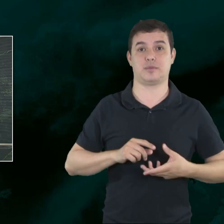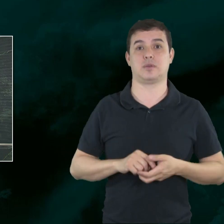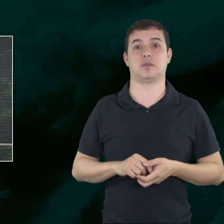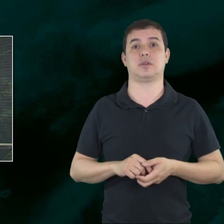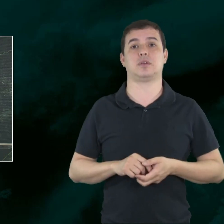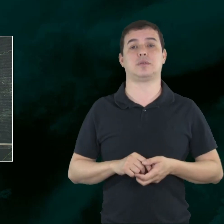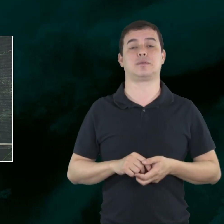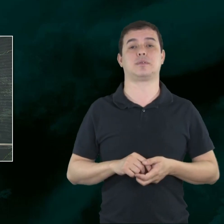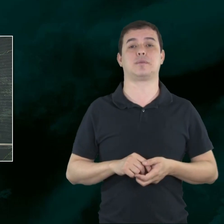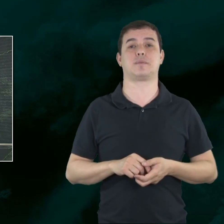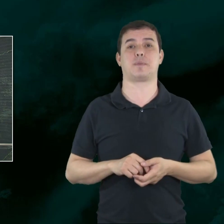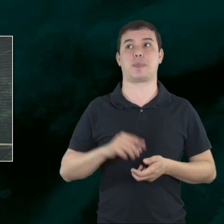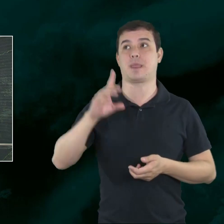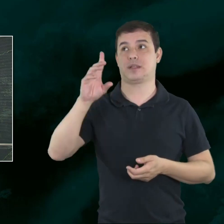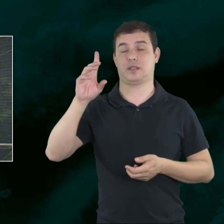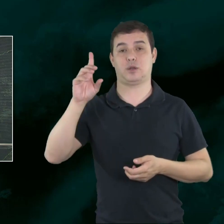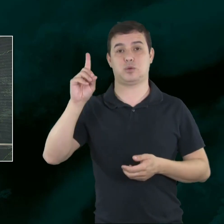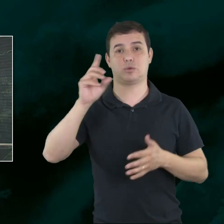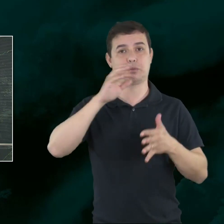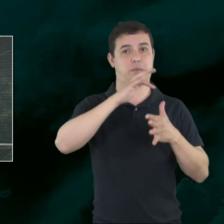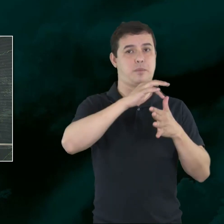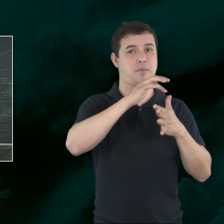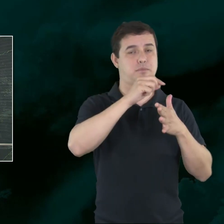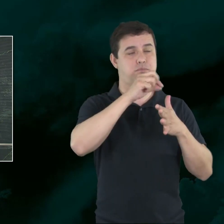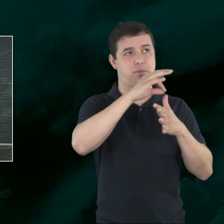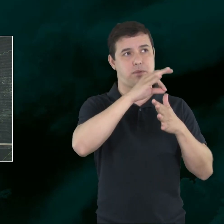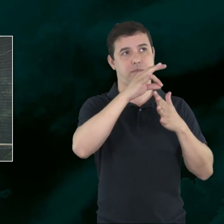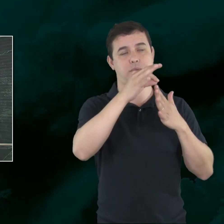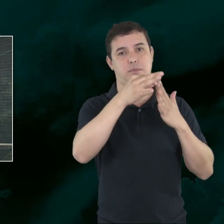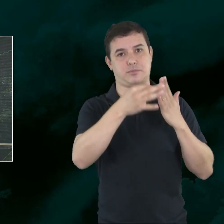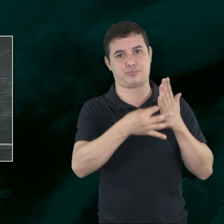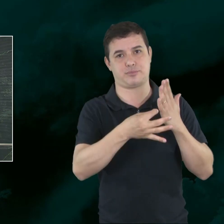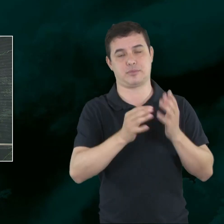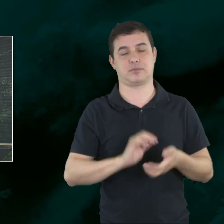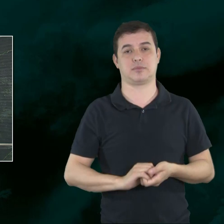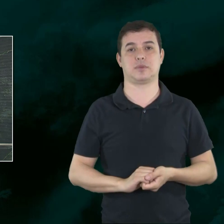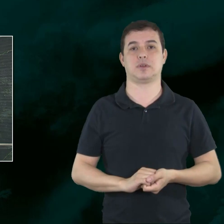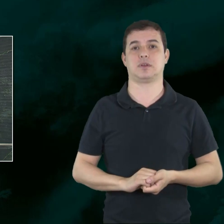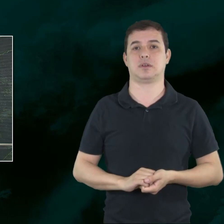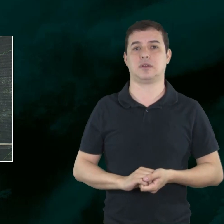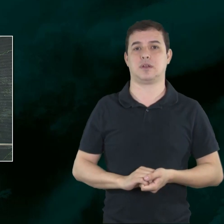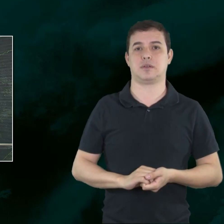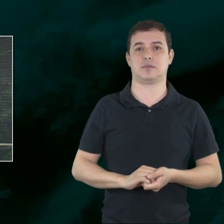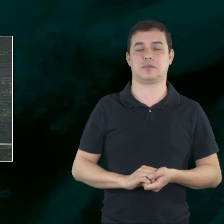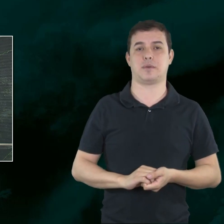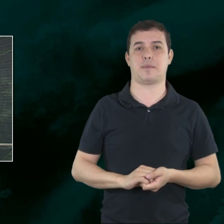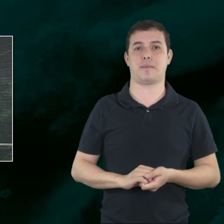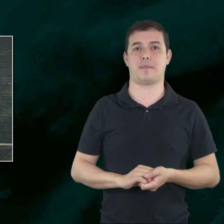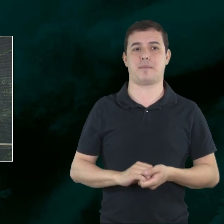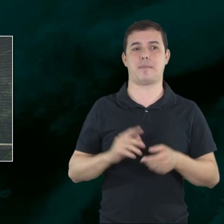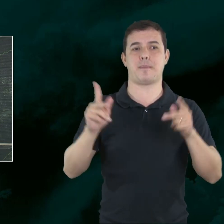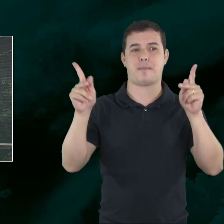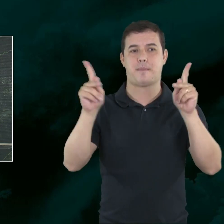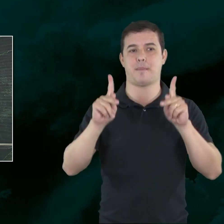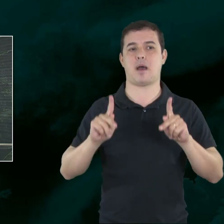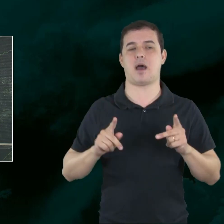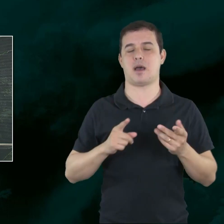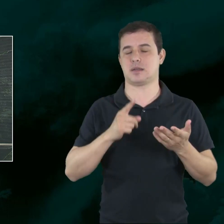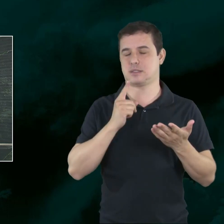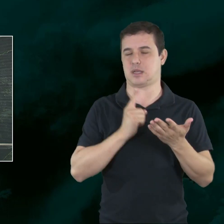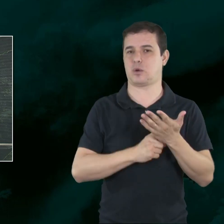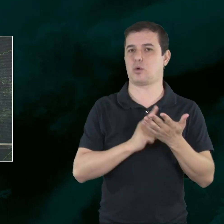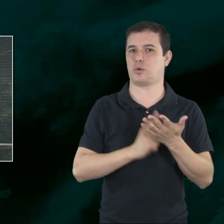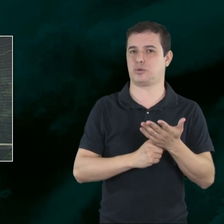contado, com o grande acordo de paz que se fará para que Israel pudesse construir o seu templo,